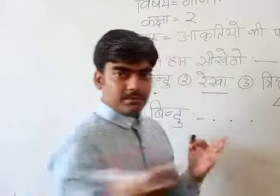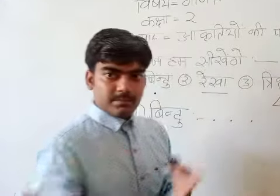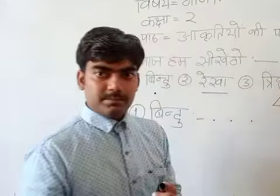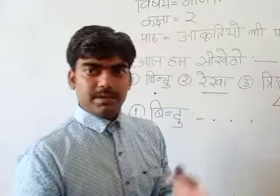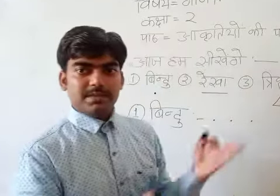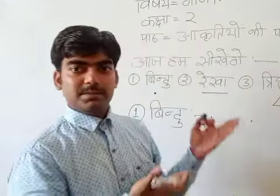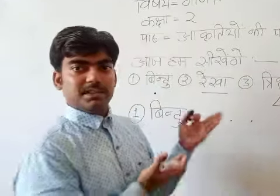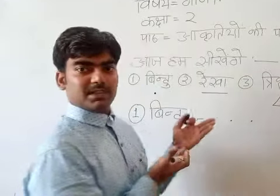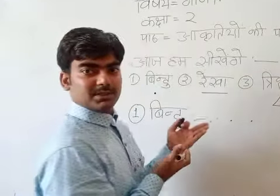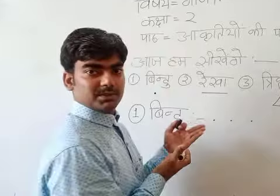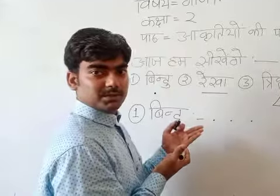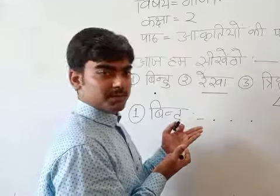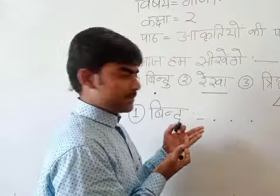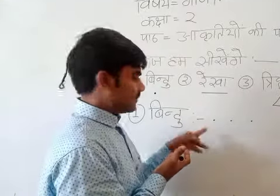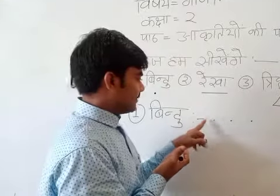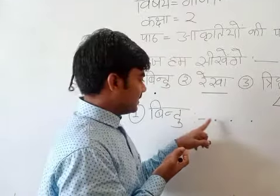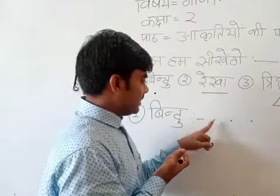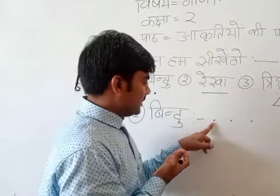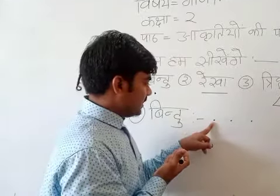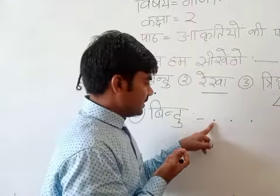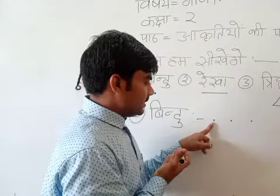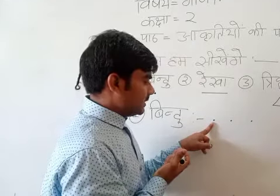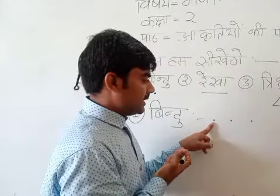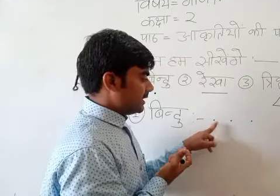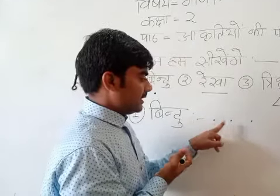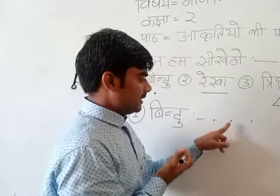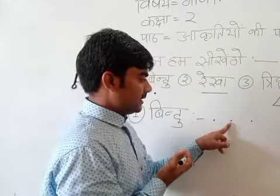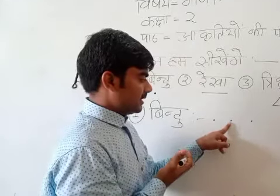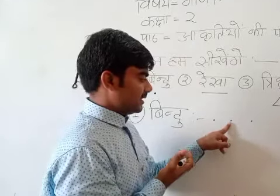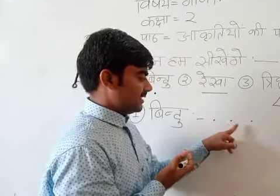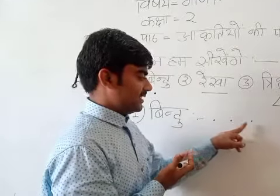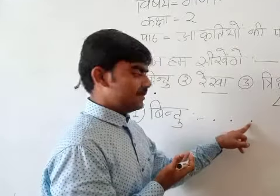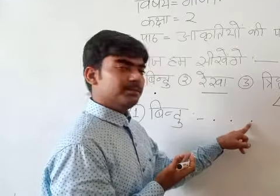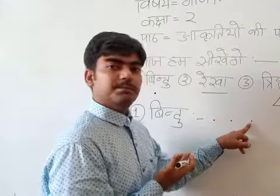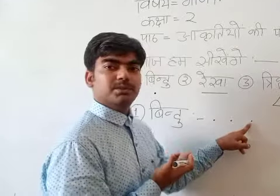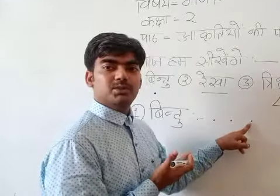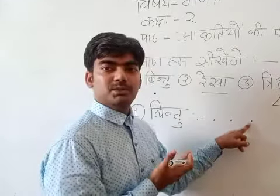प्यारे बिद्द्यावतियों ये है बिन्दू